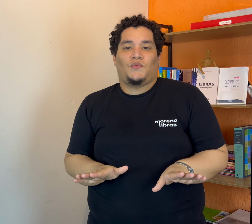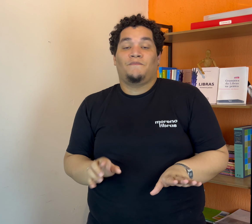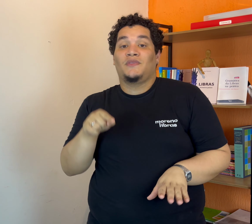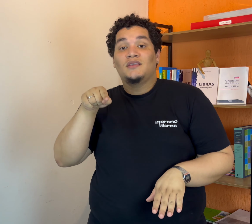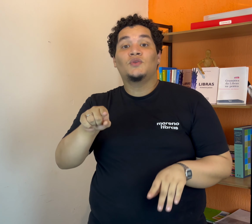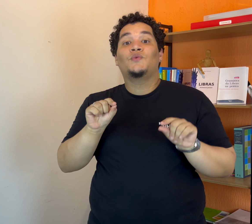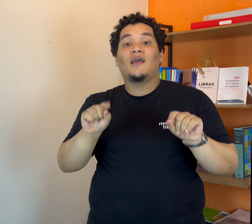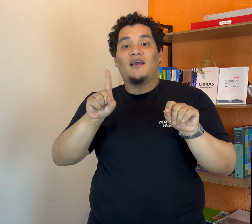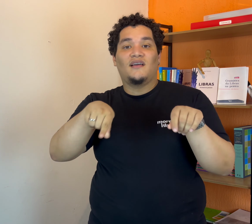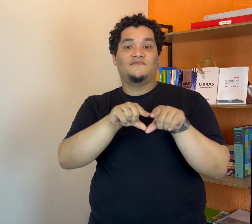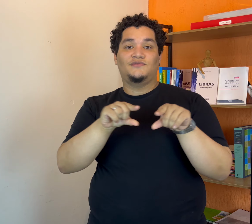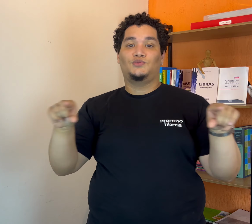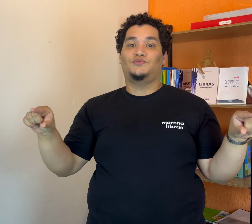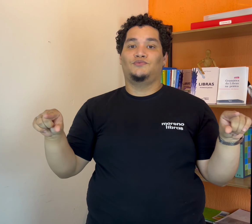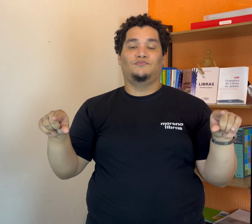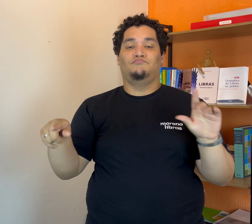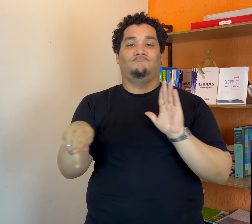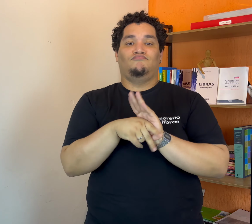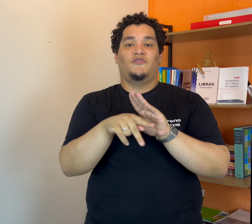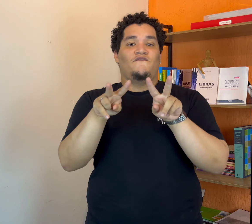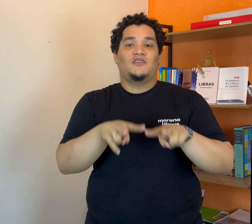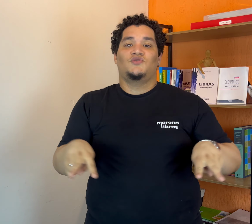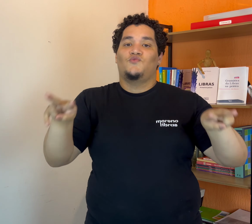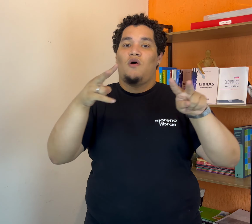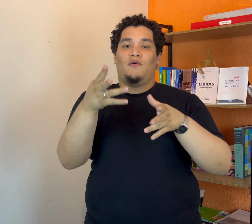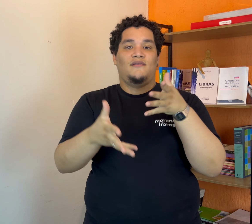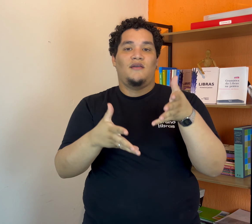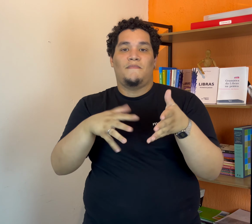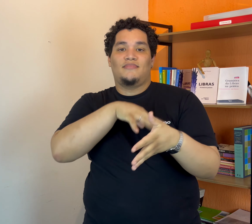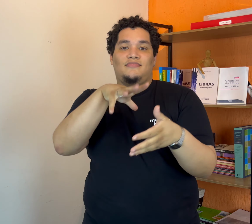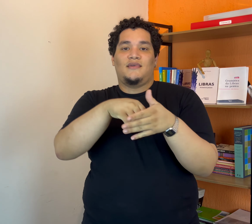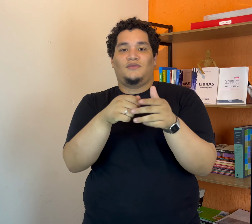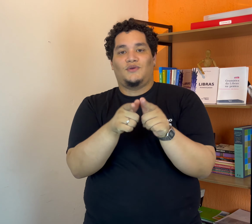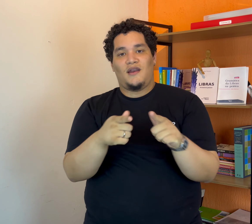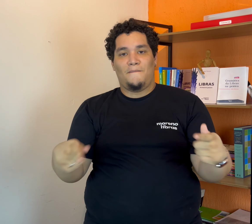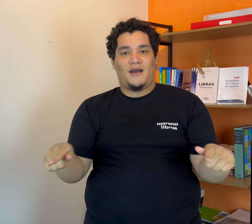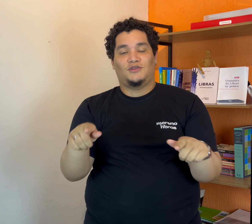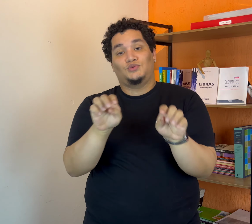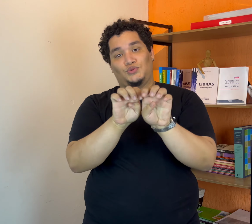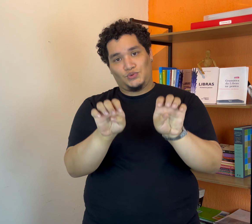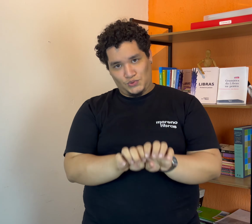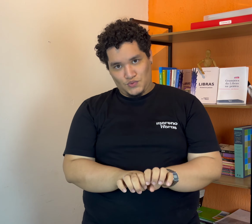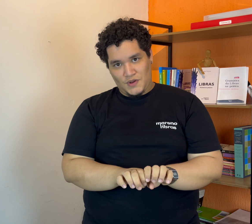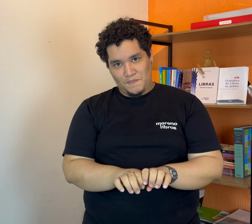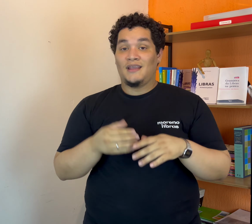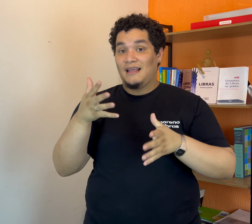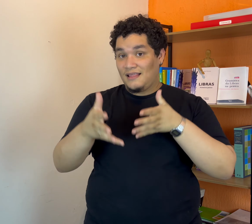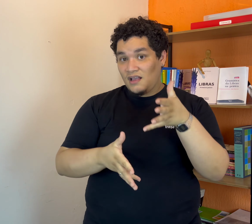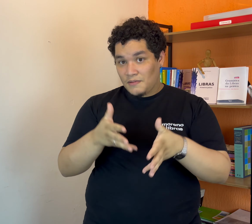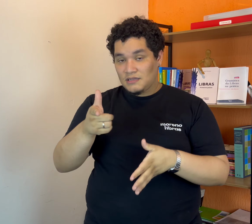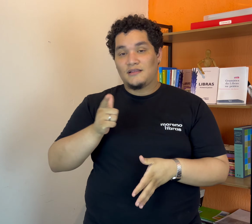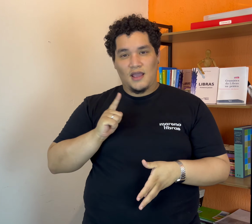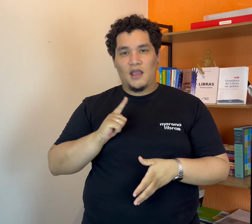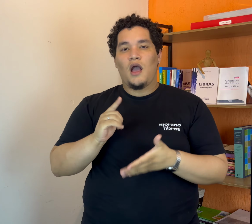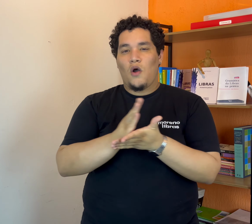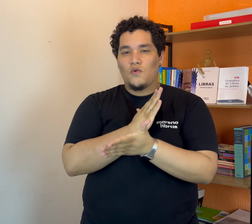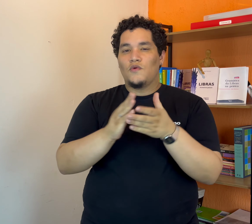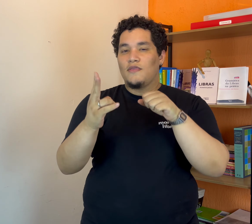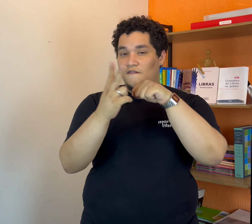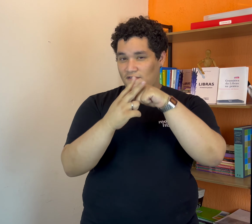de viajar. Ou seja, a frase está completa e ela possui a visualidade da própria gramática da Libras. Existem alguns